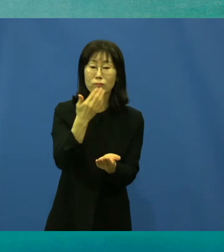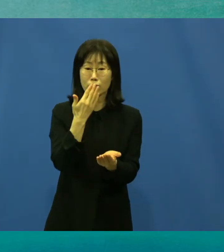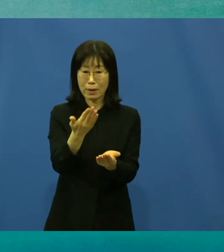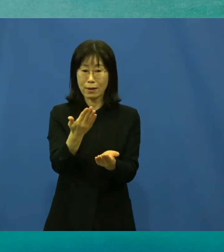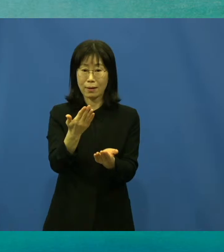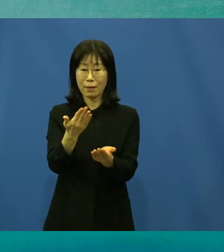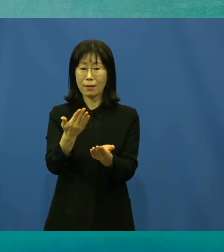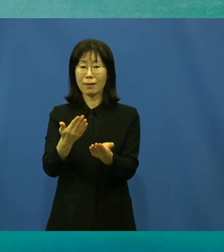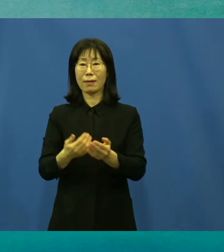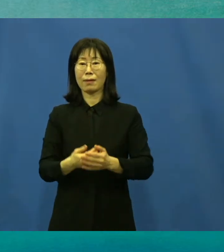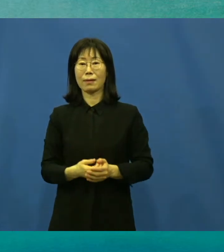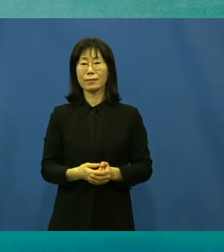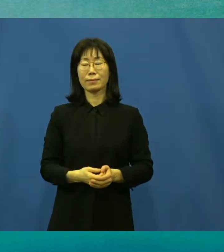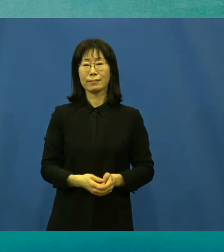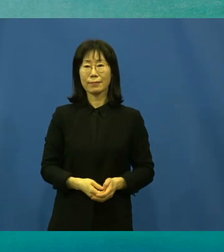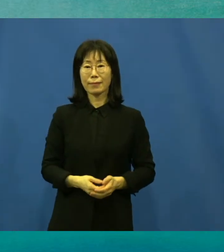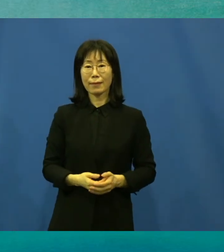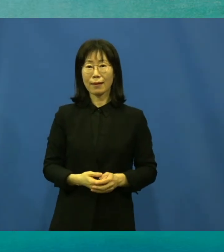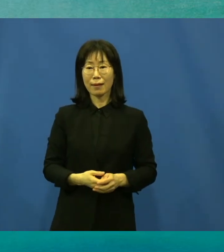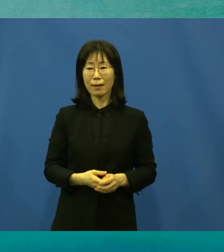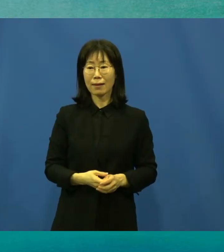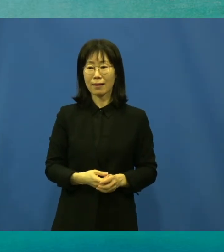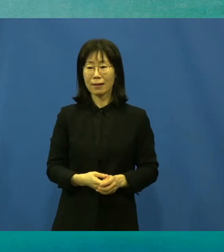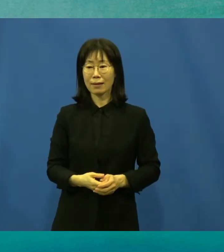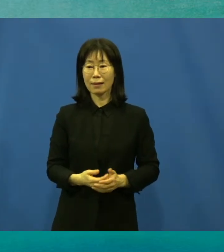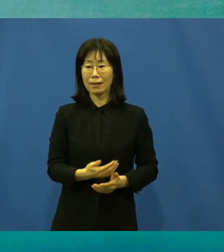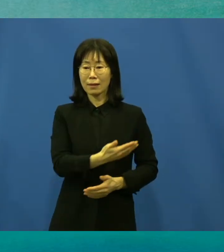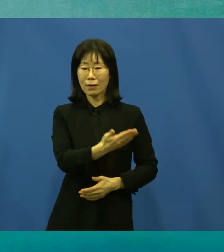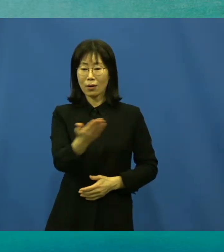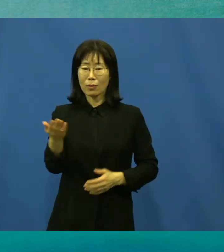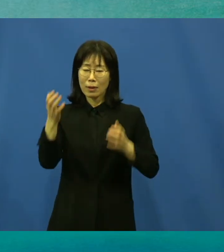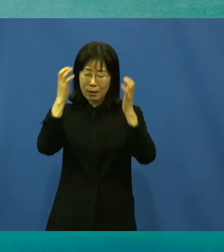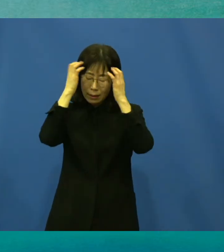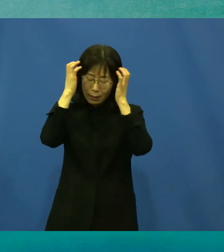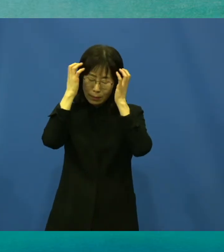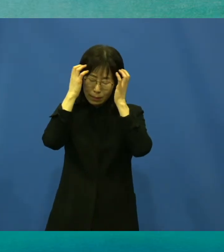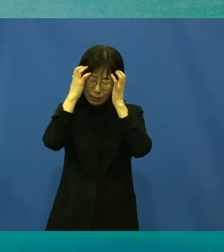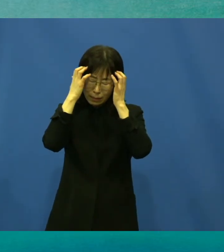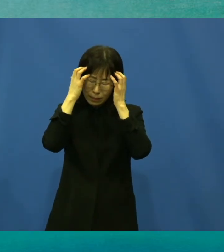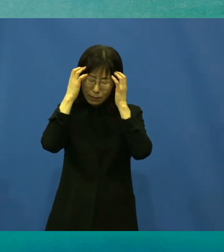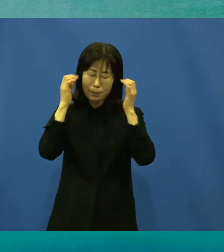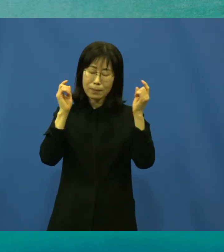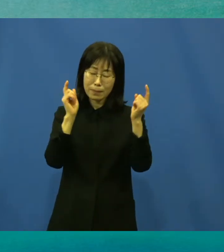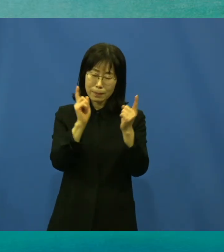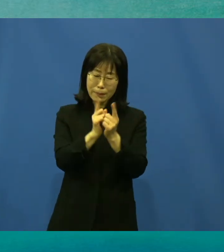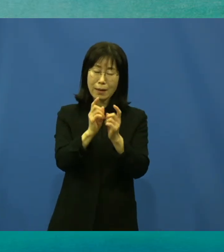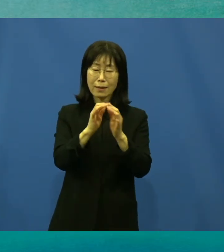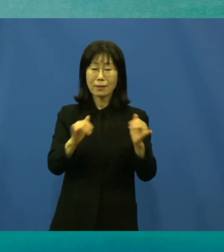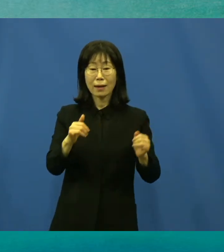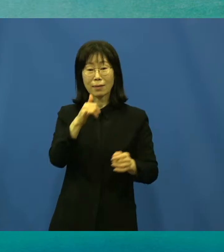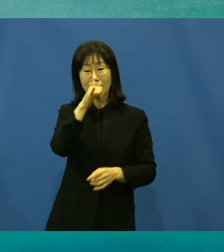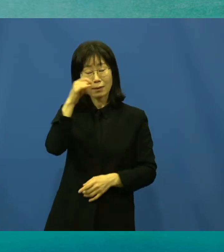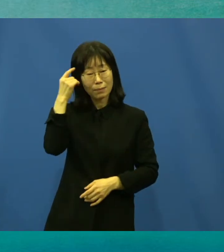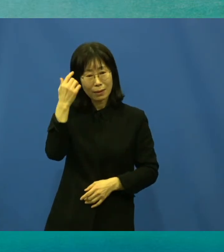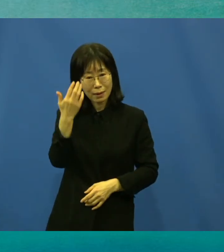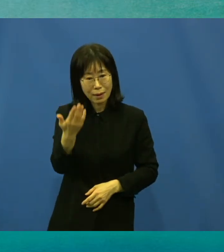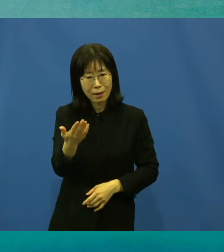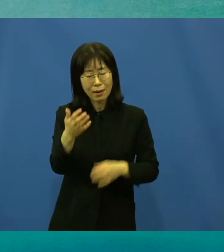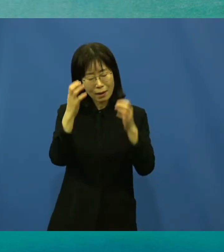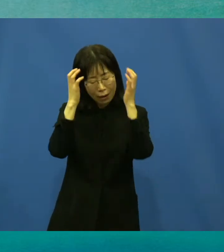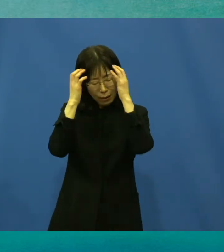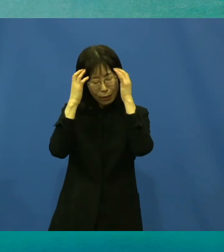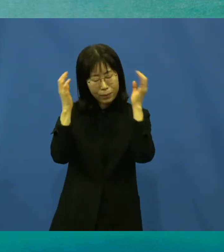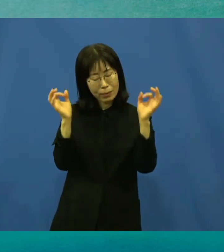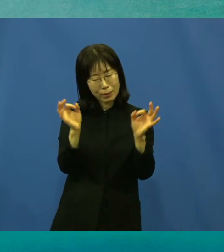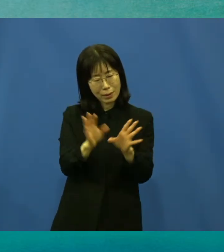사랑하는 성도 여러분, 인생의 어두운 밤을 보내고 있는 분이 있습니까? 언제 끝이 날까? 과연 끝이 나는